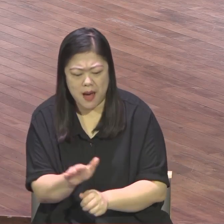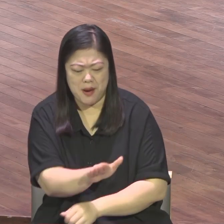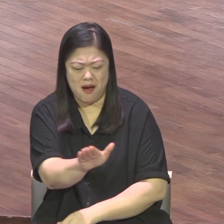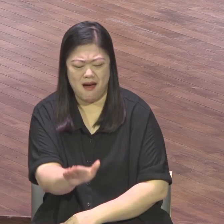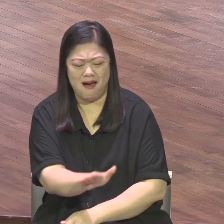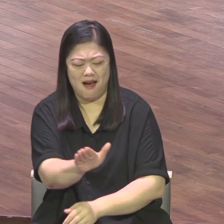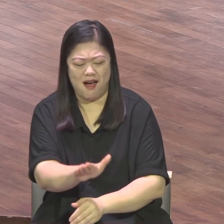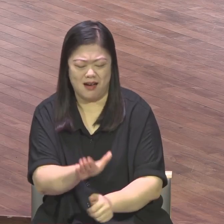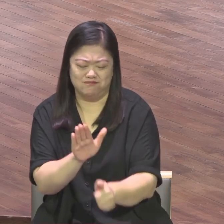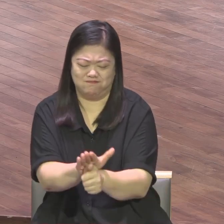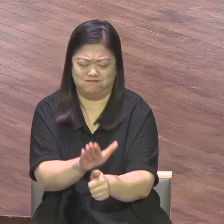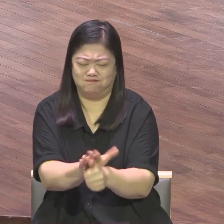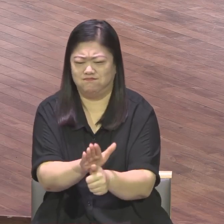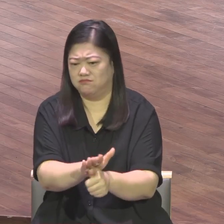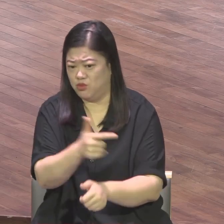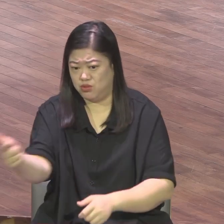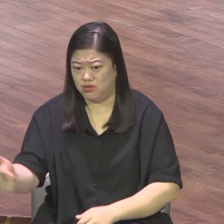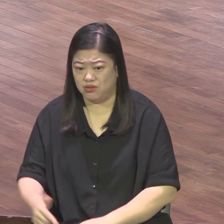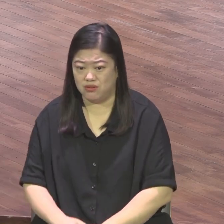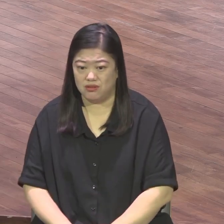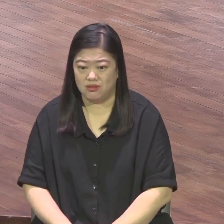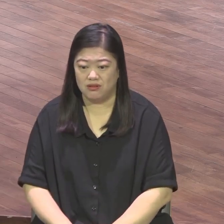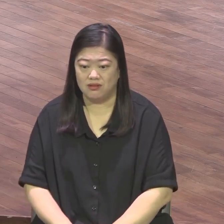세상 사람들하고 차원이 틀려요.